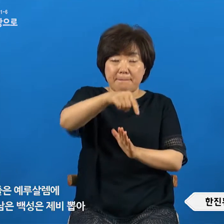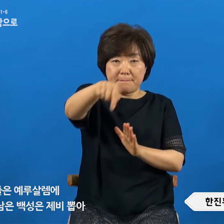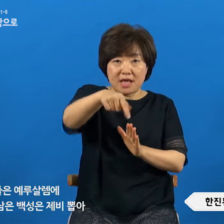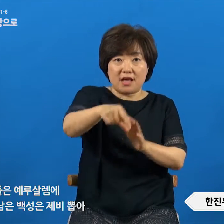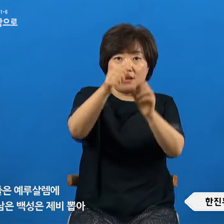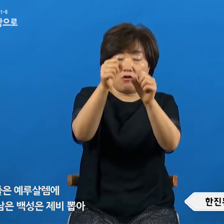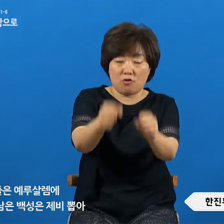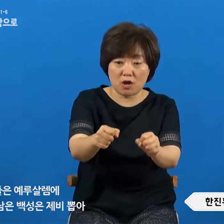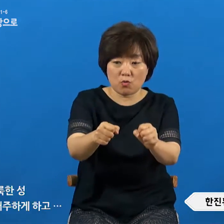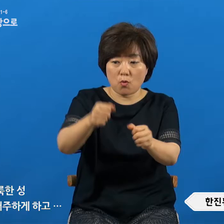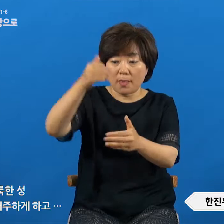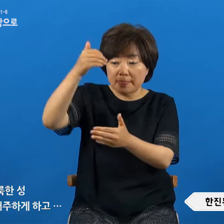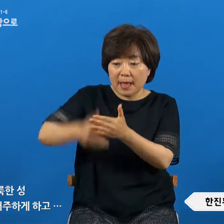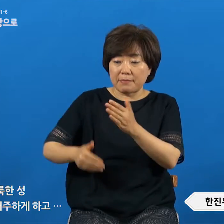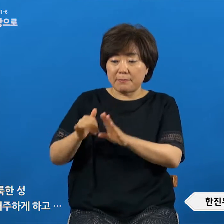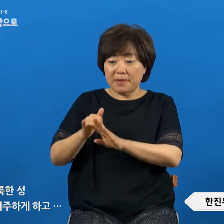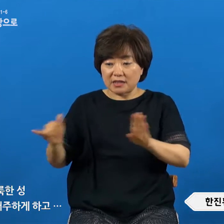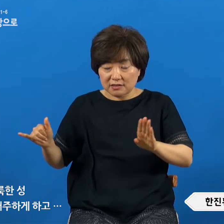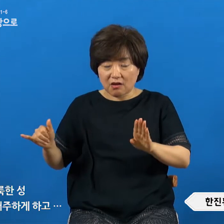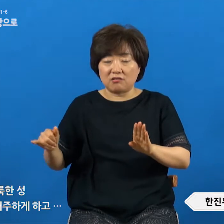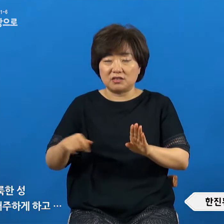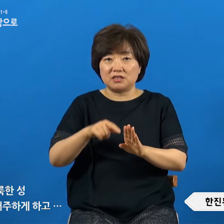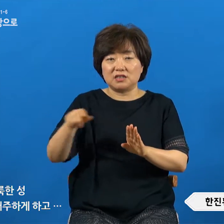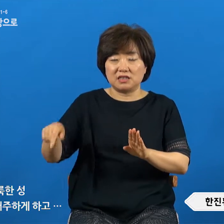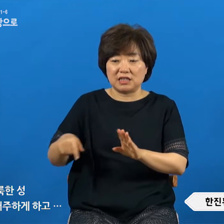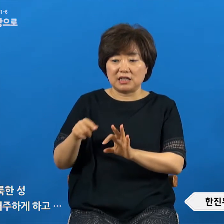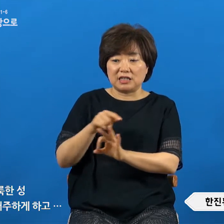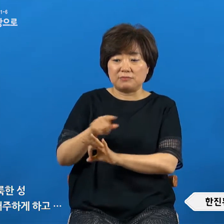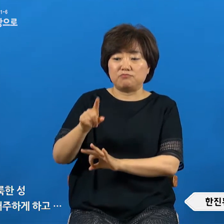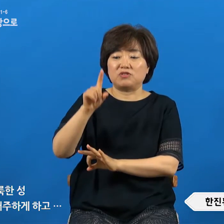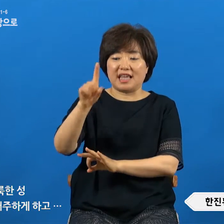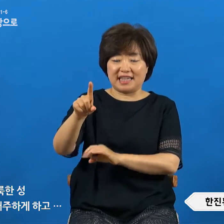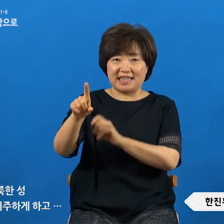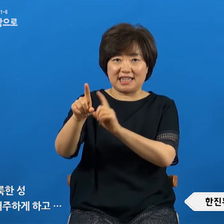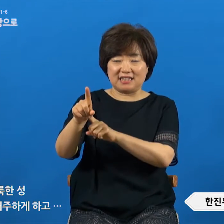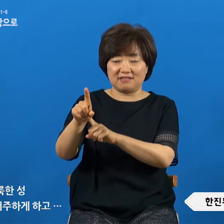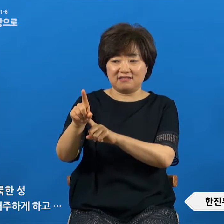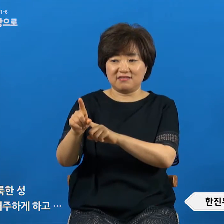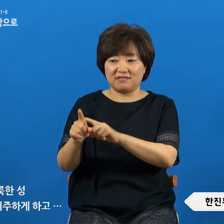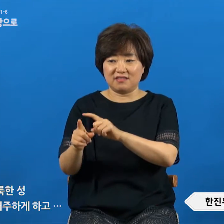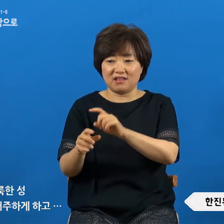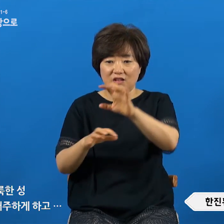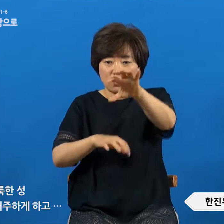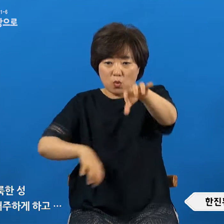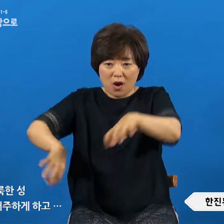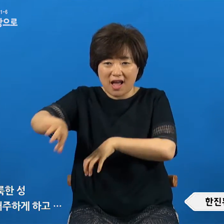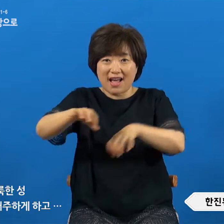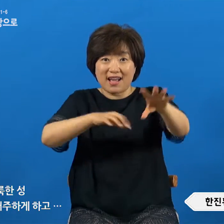제비 뽑아 10분의 1은 거룩한 성 예루살렘에서 거주하게 하고,